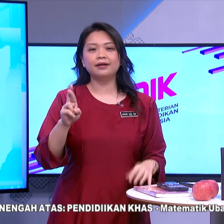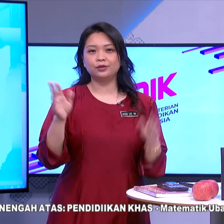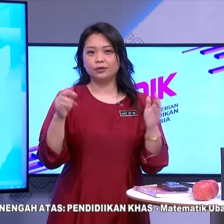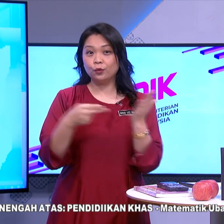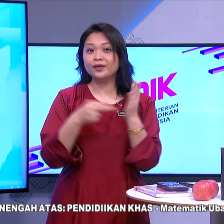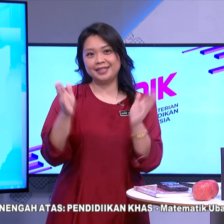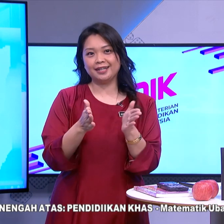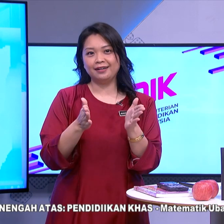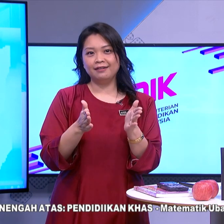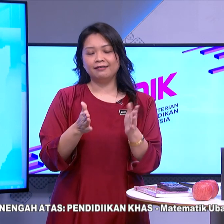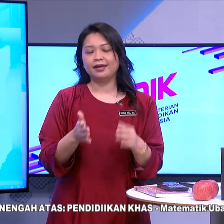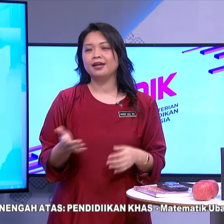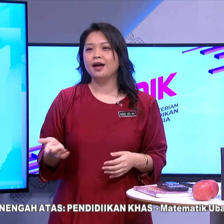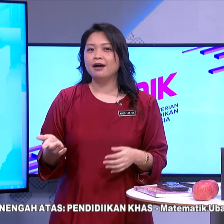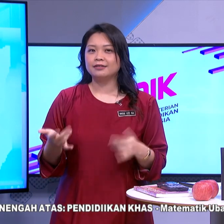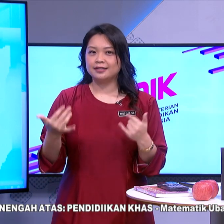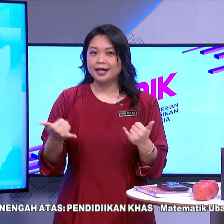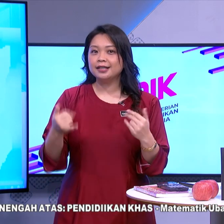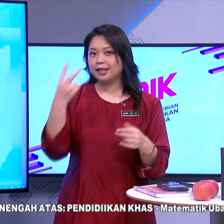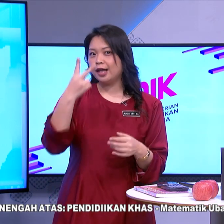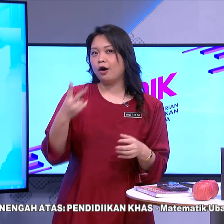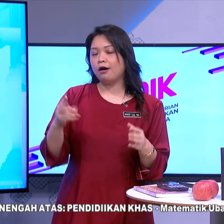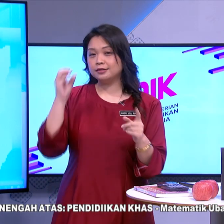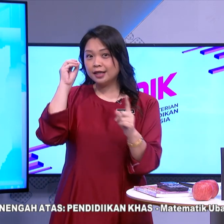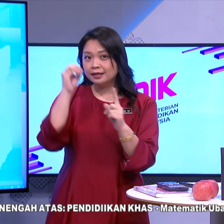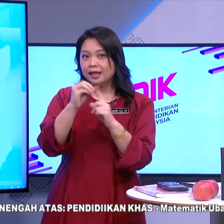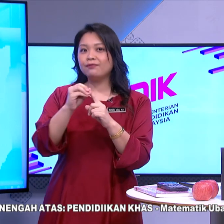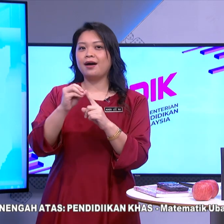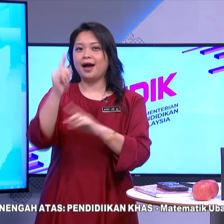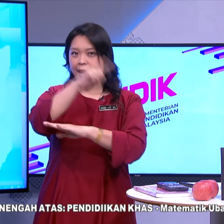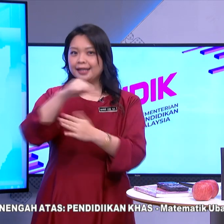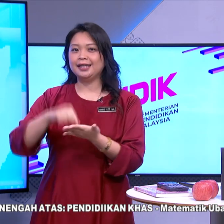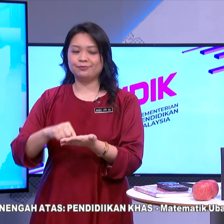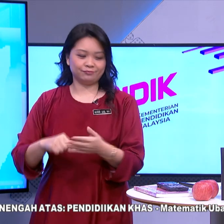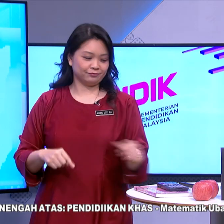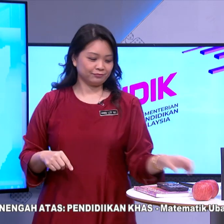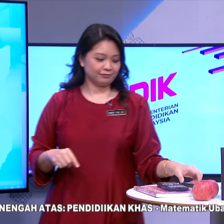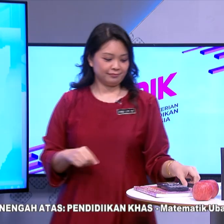huruf kecil Oke sekarang kita tengok objektif hari ini